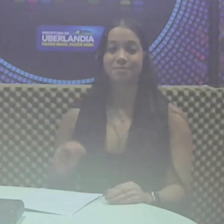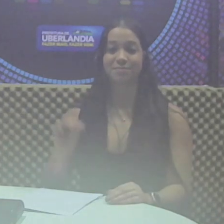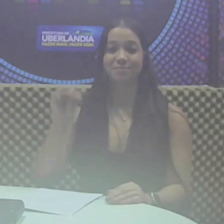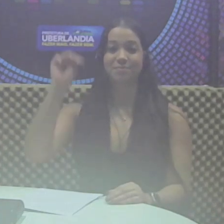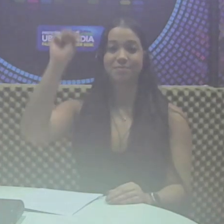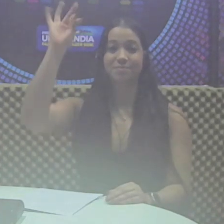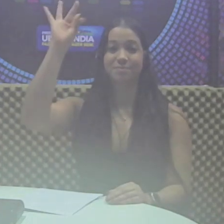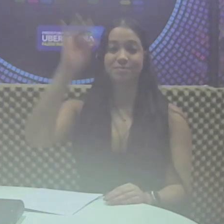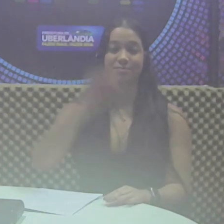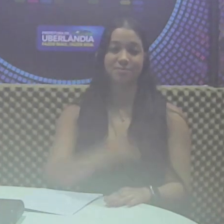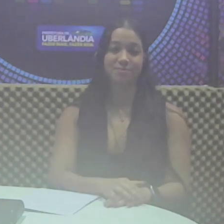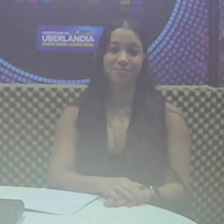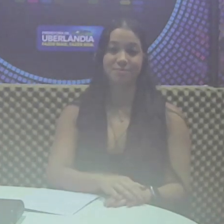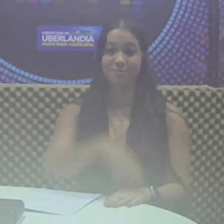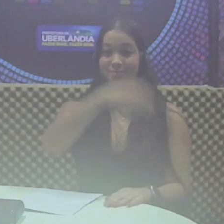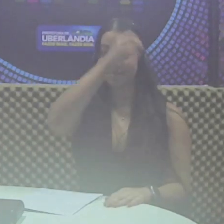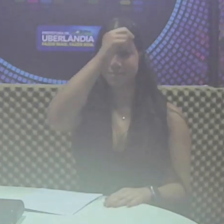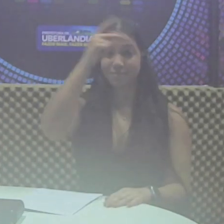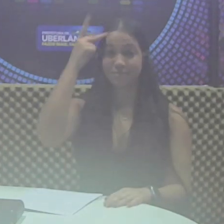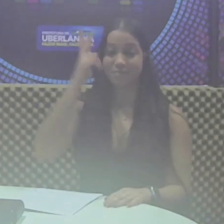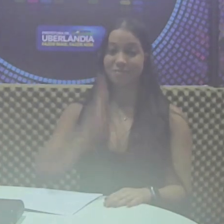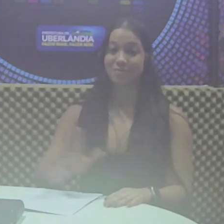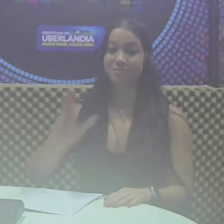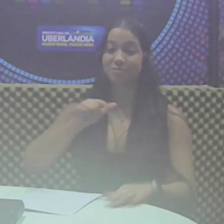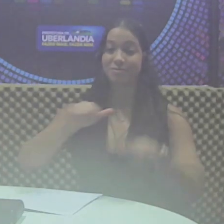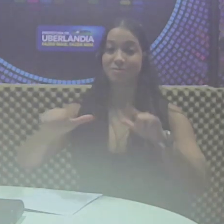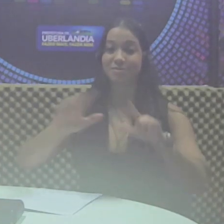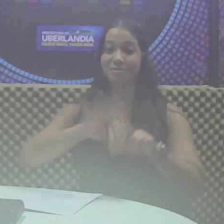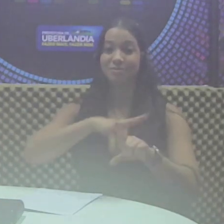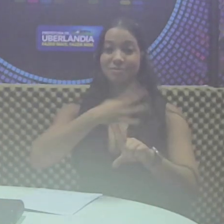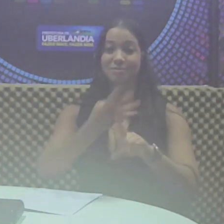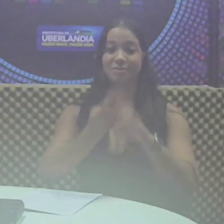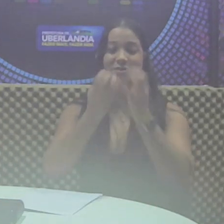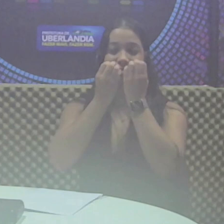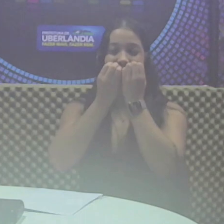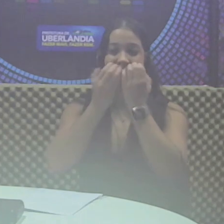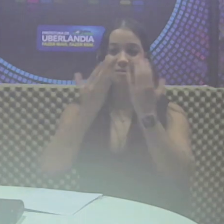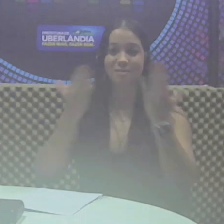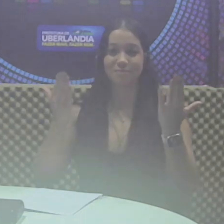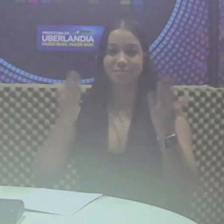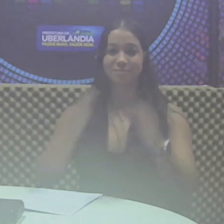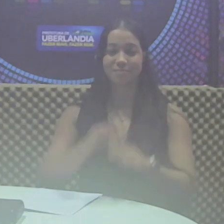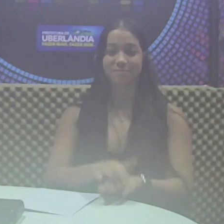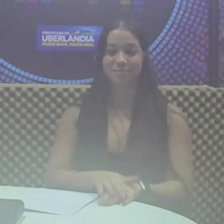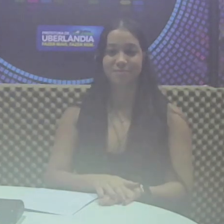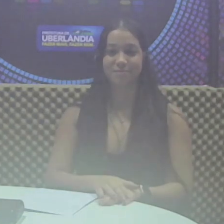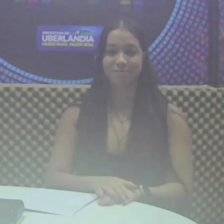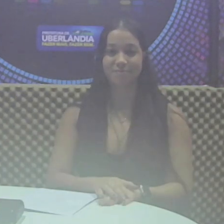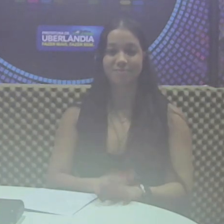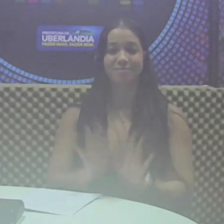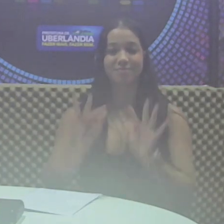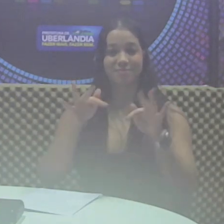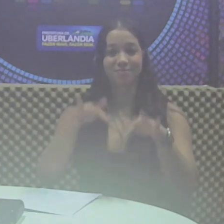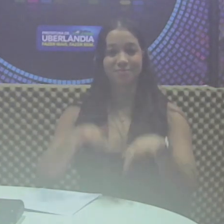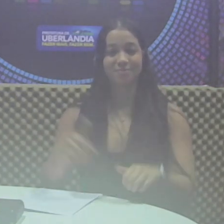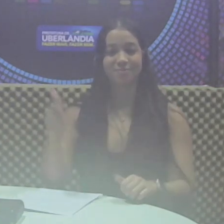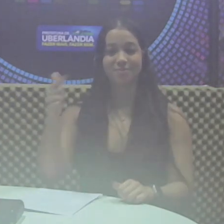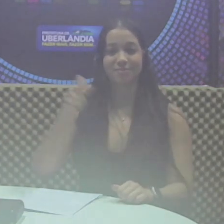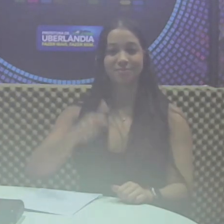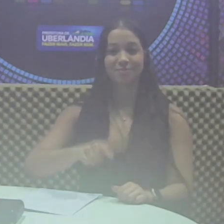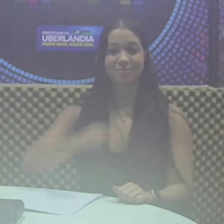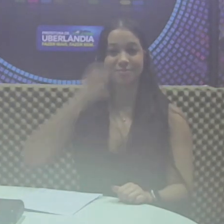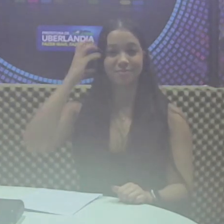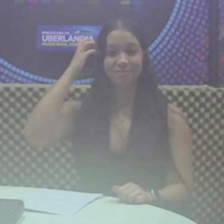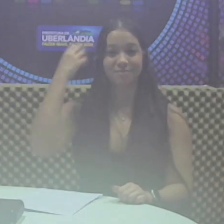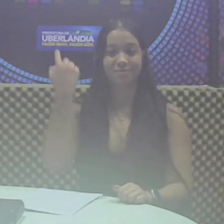Marco Túlio de Castro Calimão. Prefeitura de Uberlândia. Fazer mais, fazer bem. Fica por aqui mais uma edição